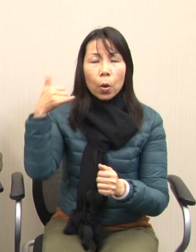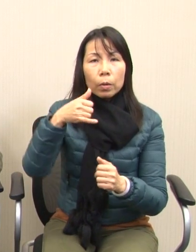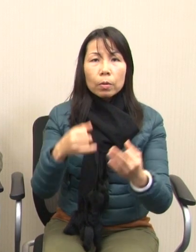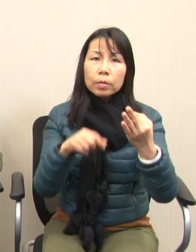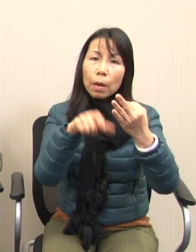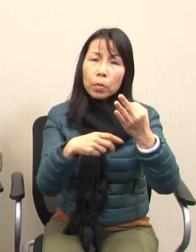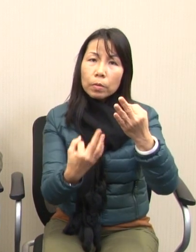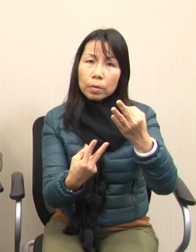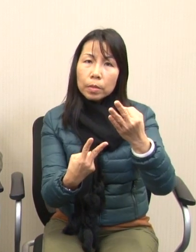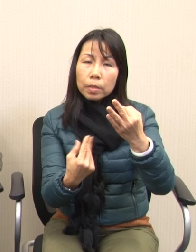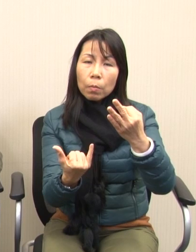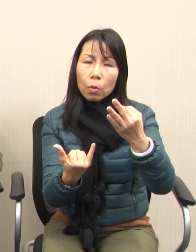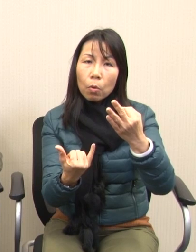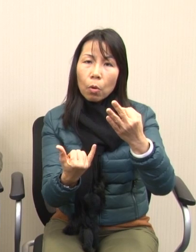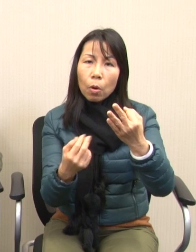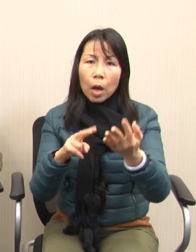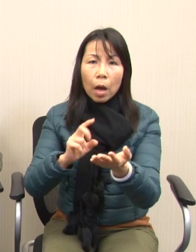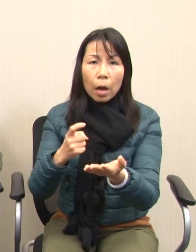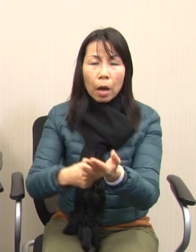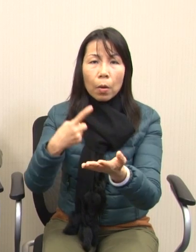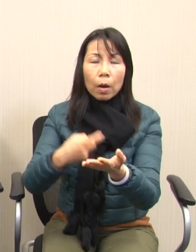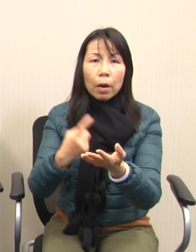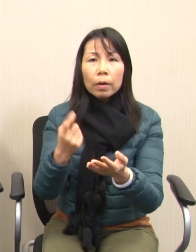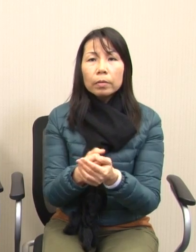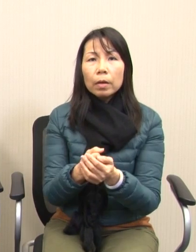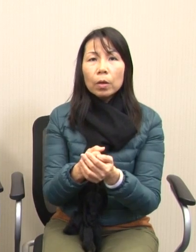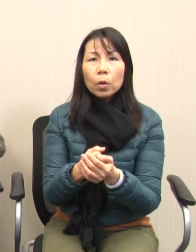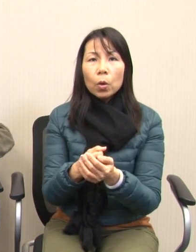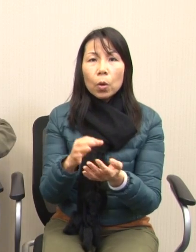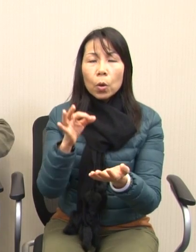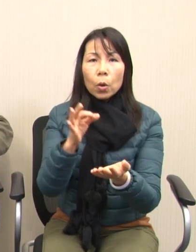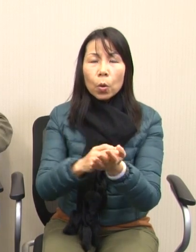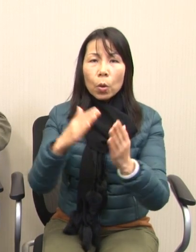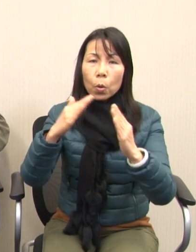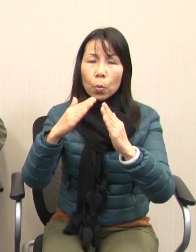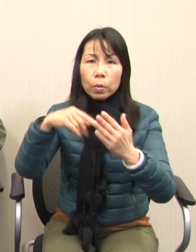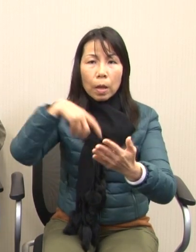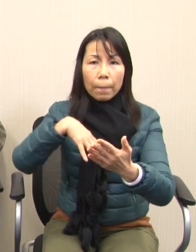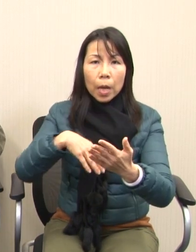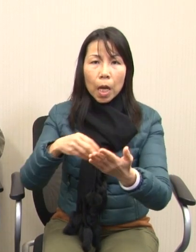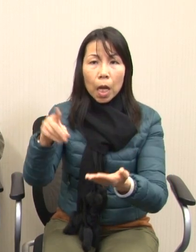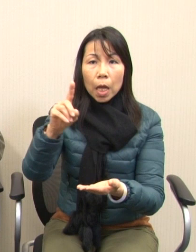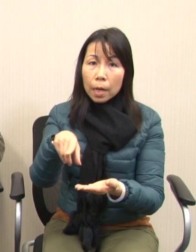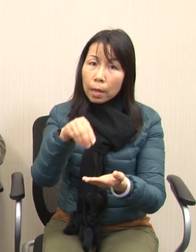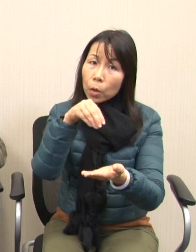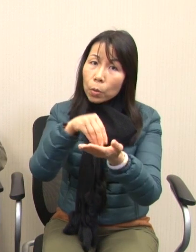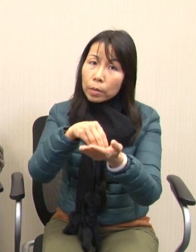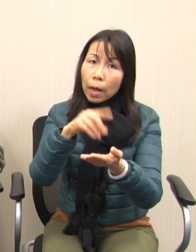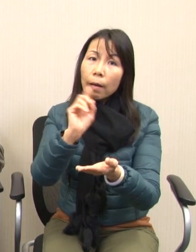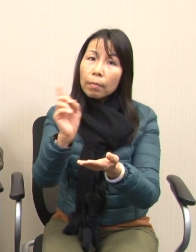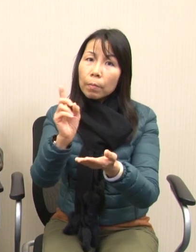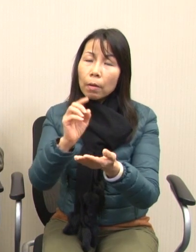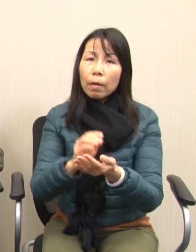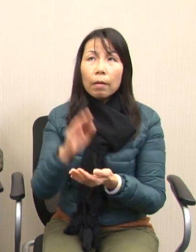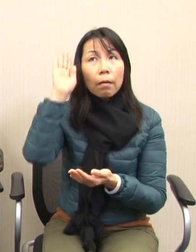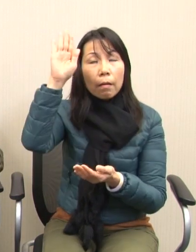在灣仔，我不知道是不是在灣仔頭，在那個會場 你的決定究竟會是怎樣呢？我希